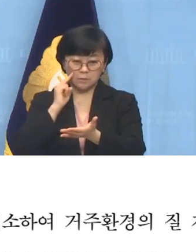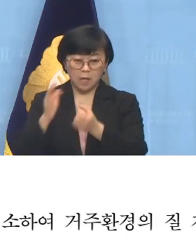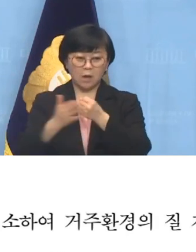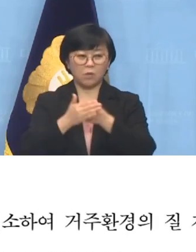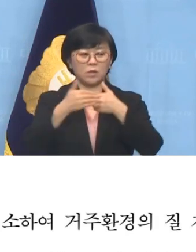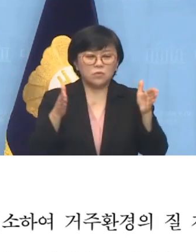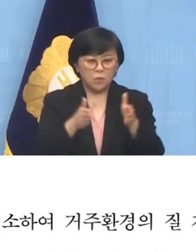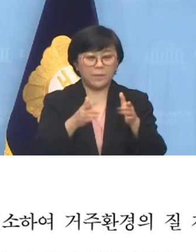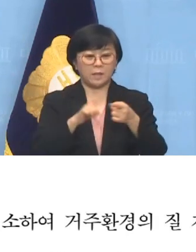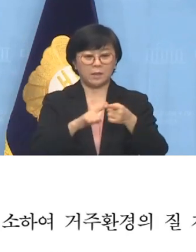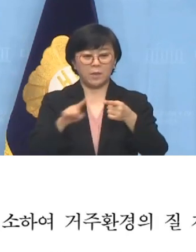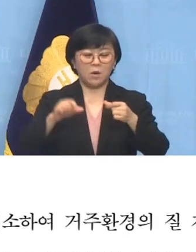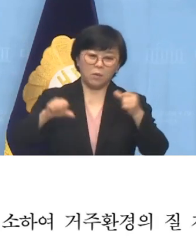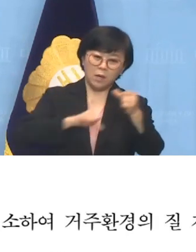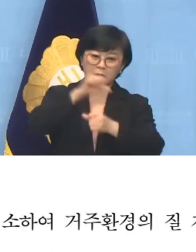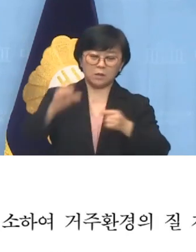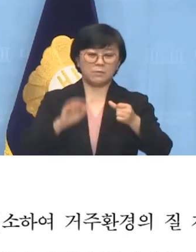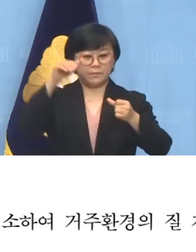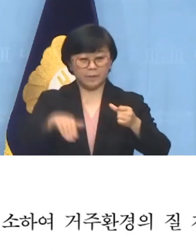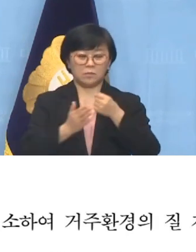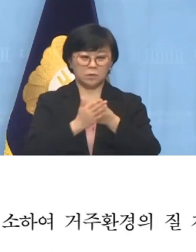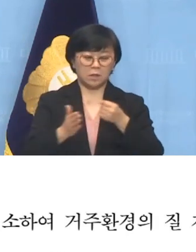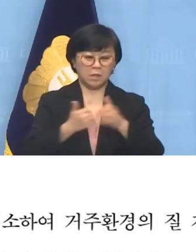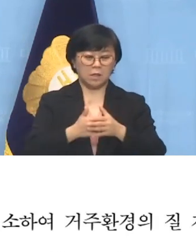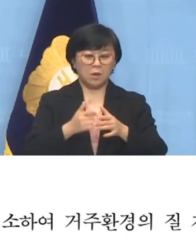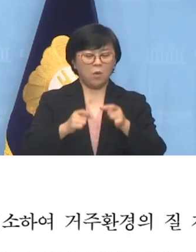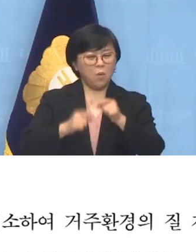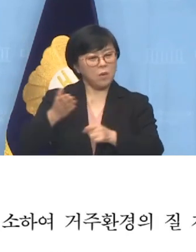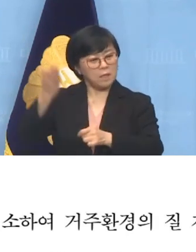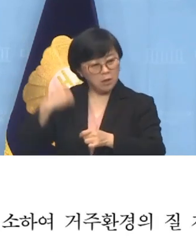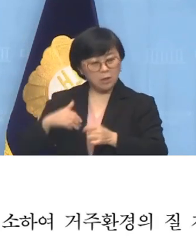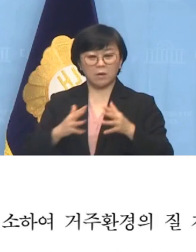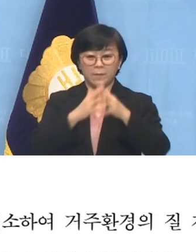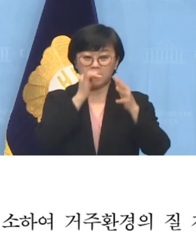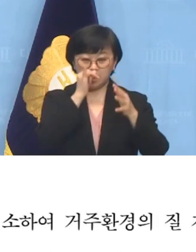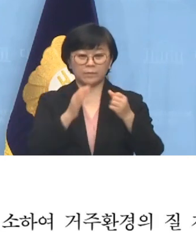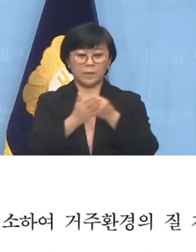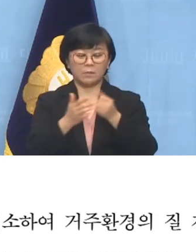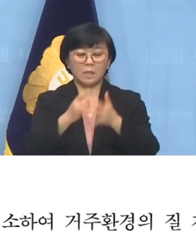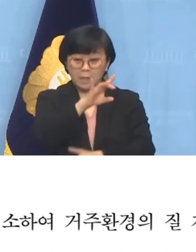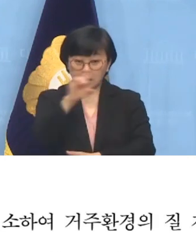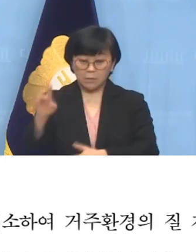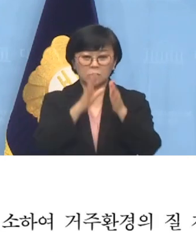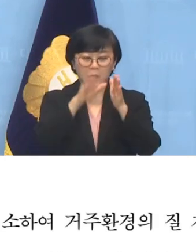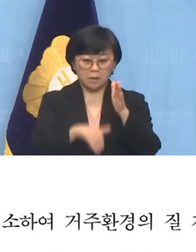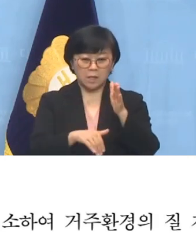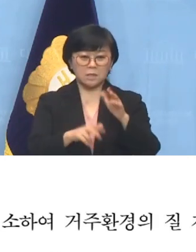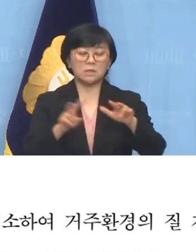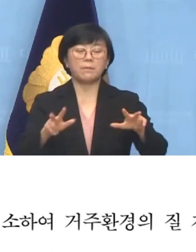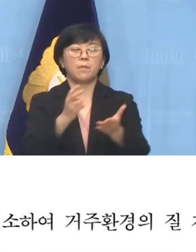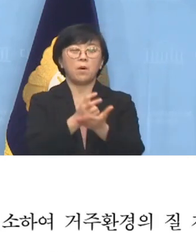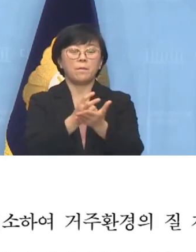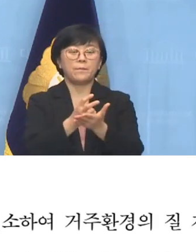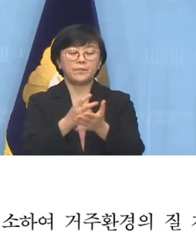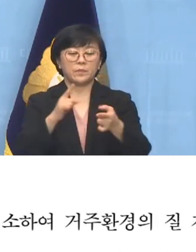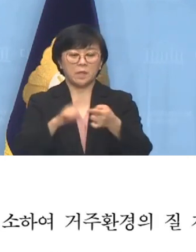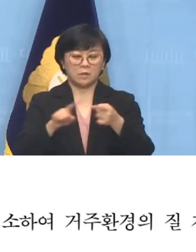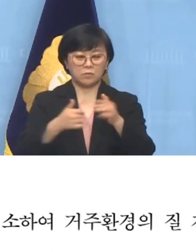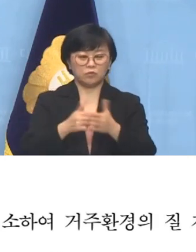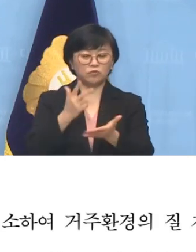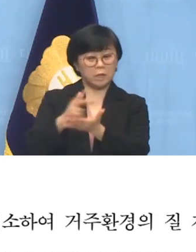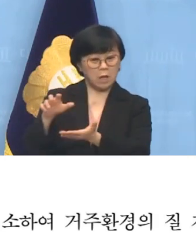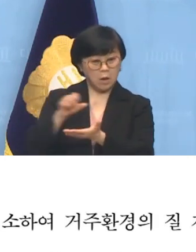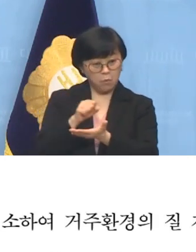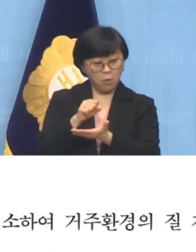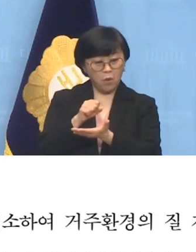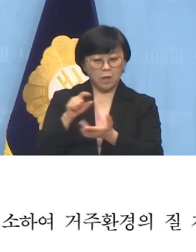주택 면적이 협소해서 거주 환경의 질이 매우 낮습니다. 수십 년 전에 지어진 건축물이 대부분이기 때문에 개별 건축 시에는 현행법상 건폐율이나 주차장